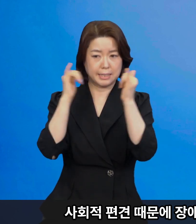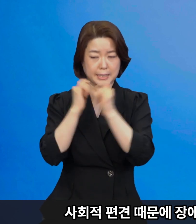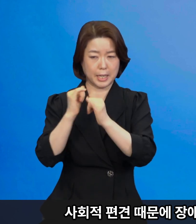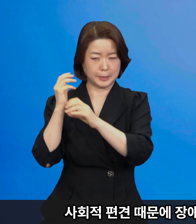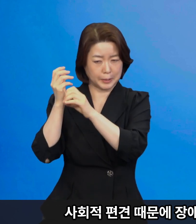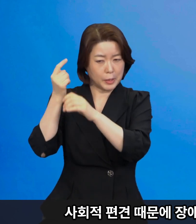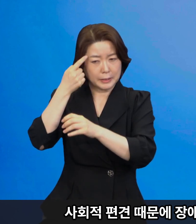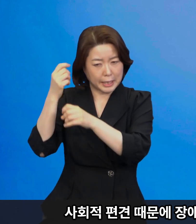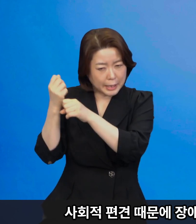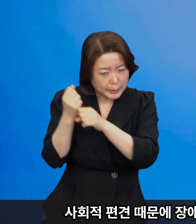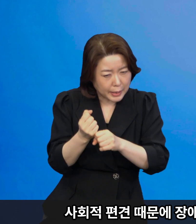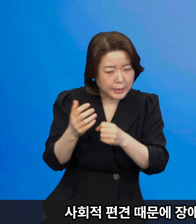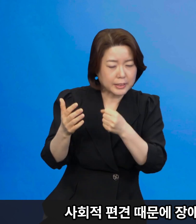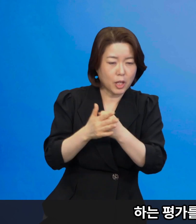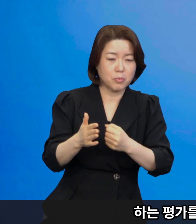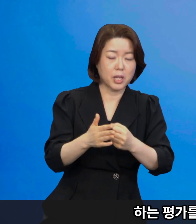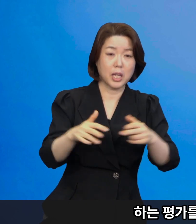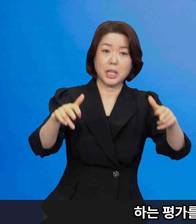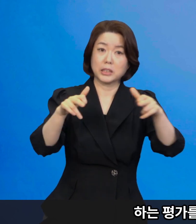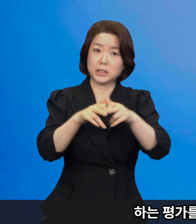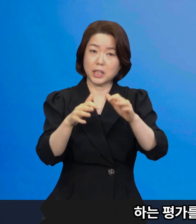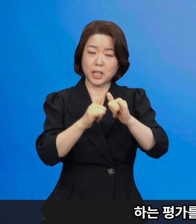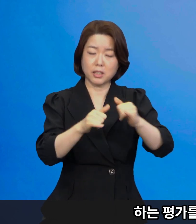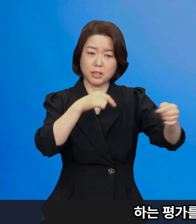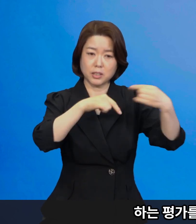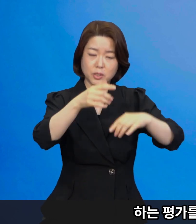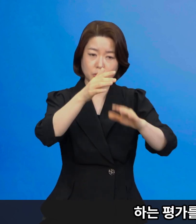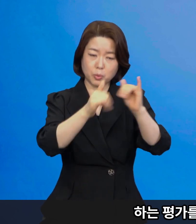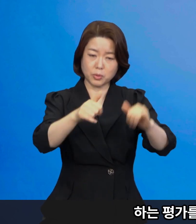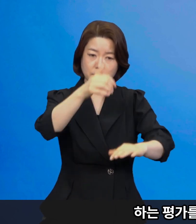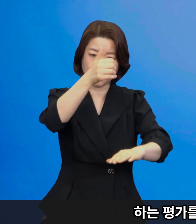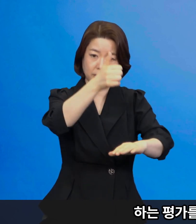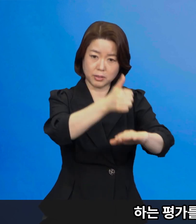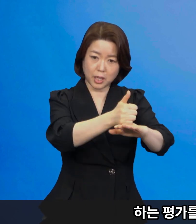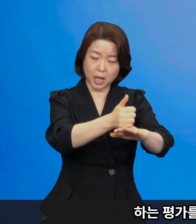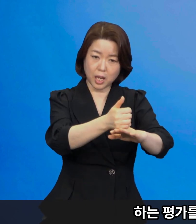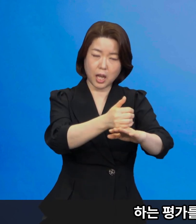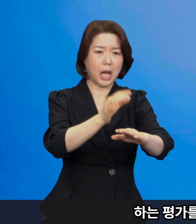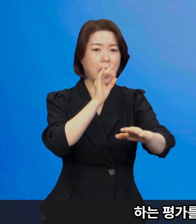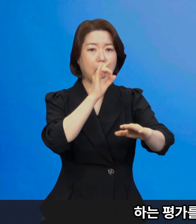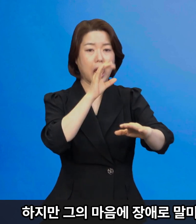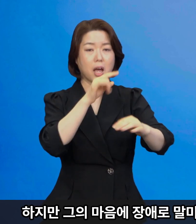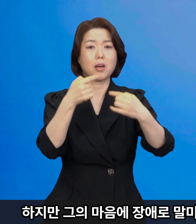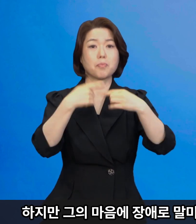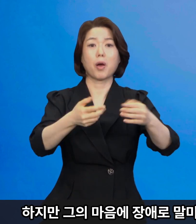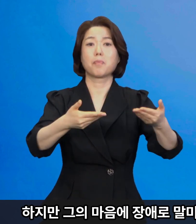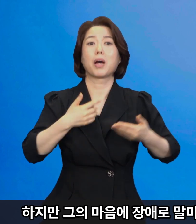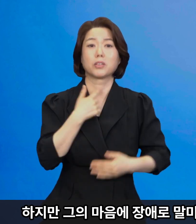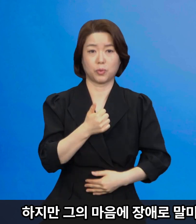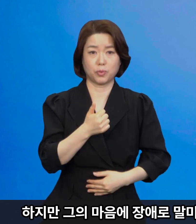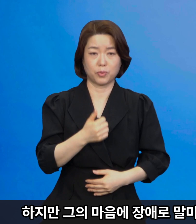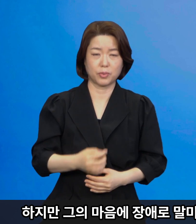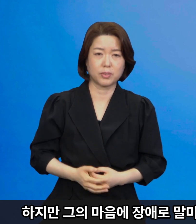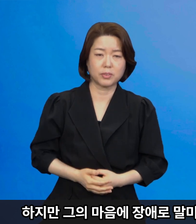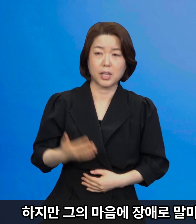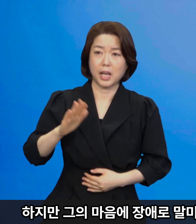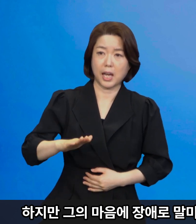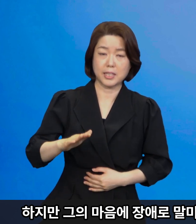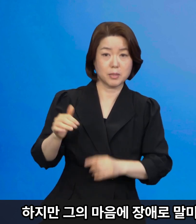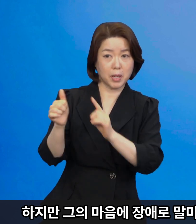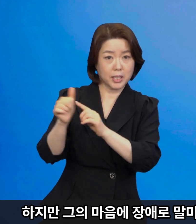장애인은 지도자가 될 수 없다라고 하는 평가를 받기도 했습니다. 하지만 그의